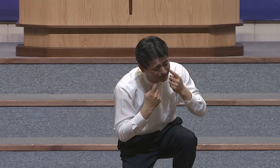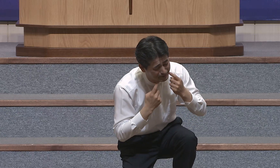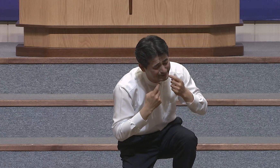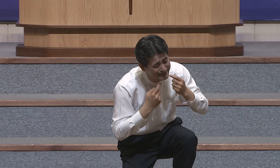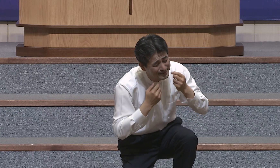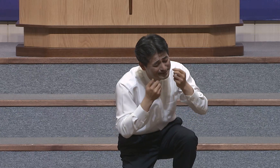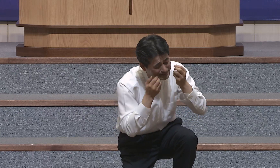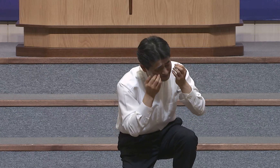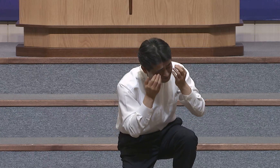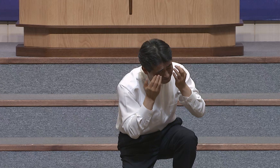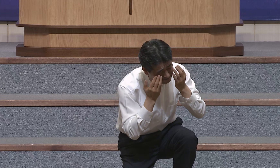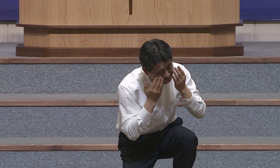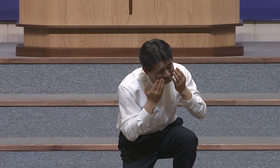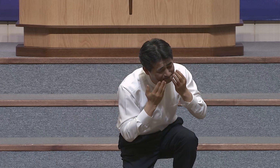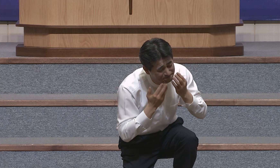흐르고 흘러.